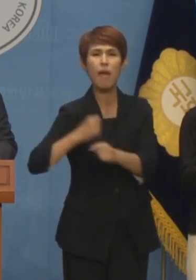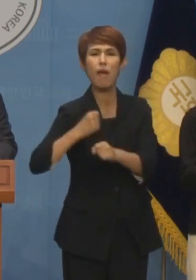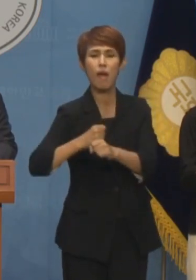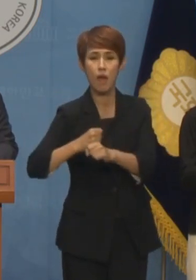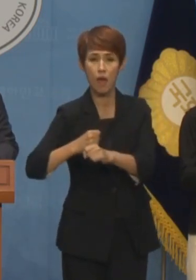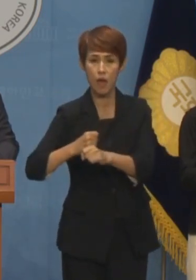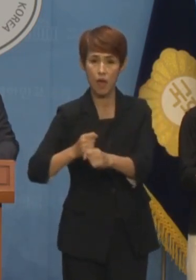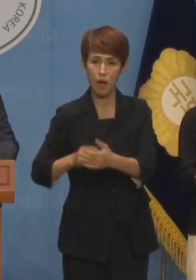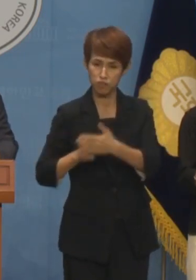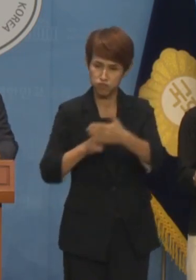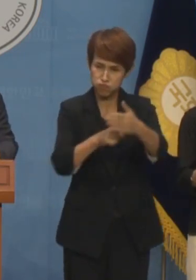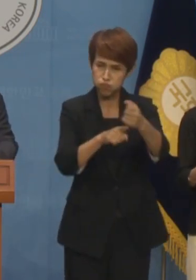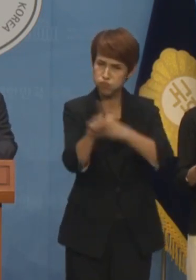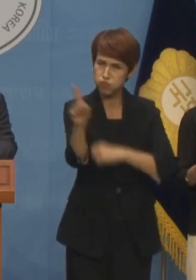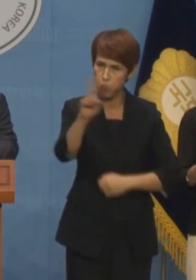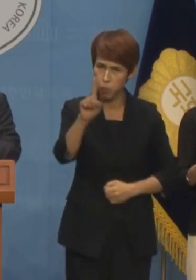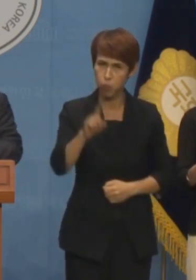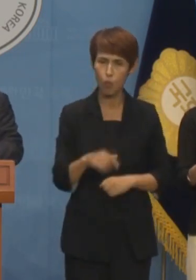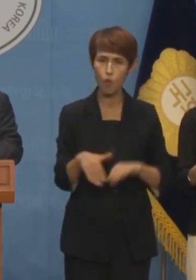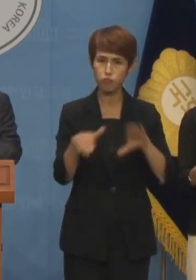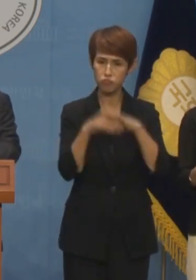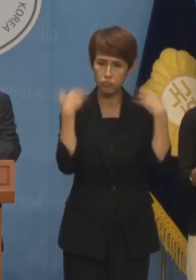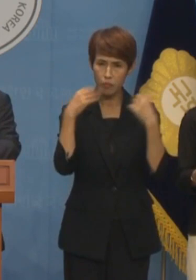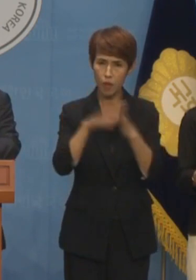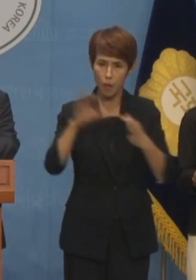들먹이며 강행 처리하려 하는 겁니까?